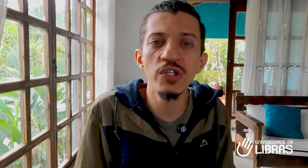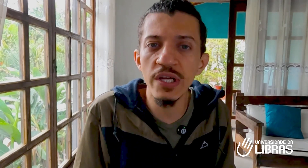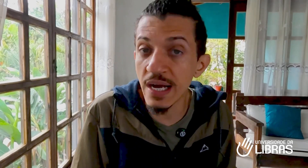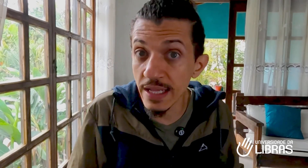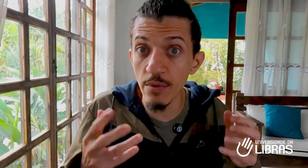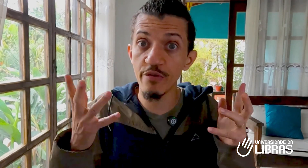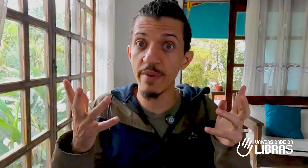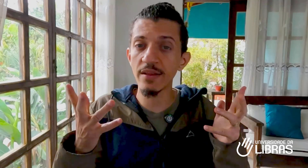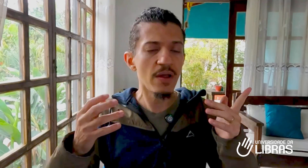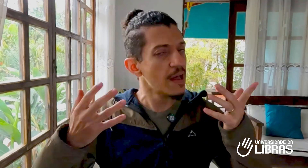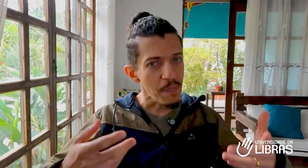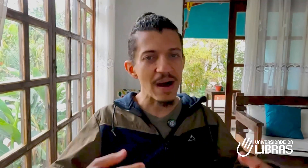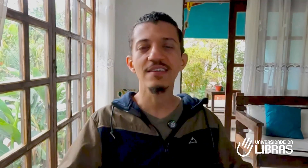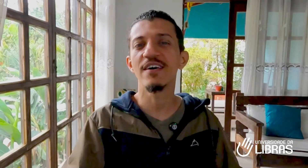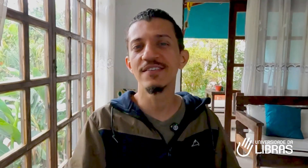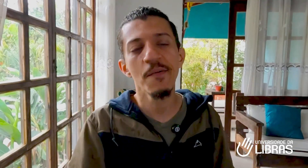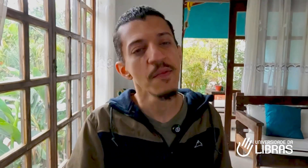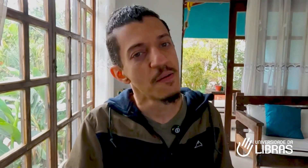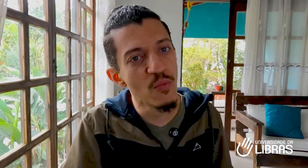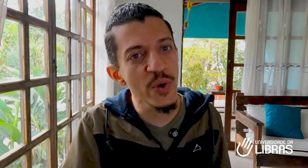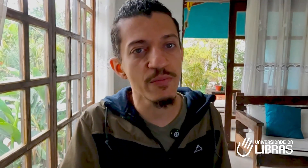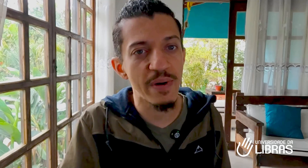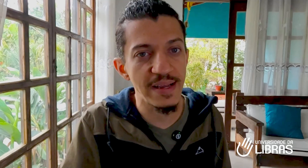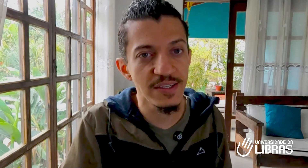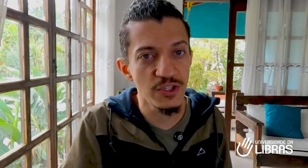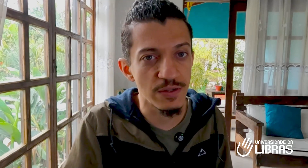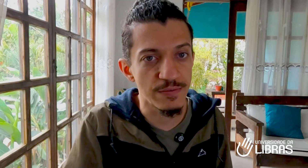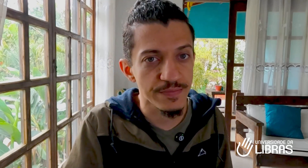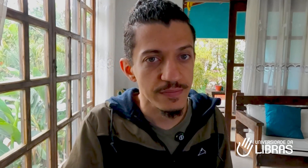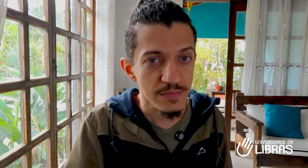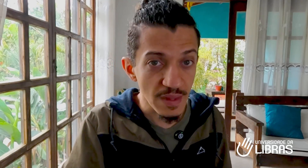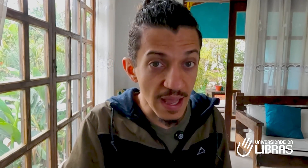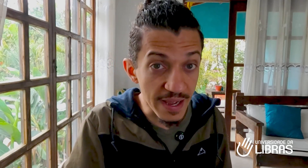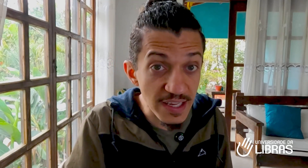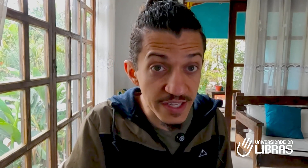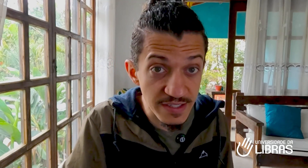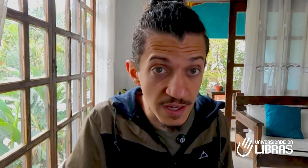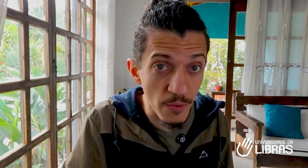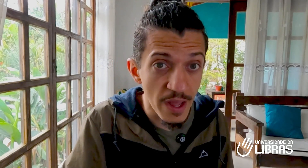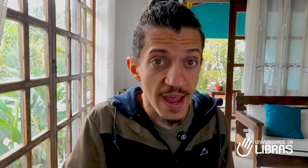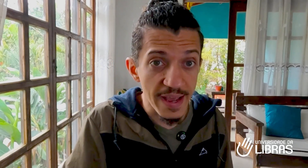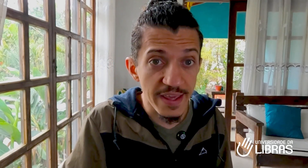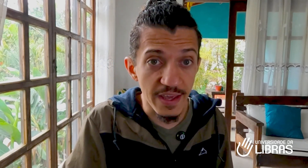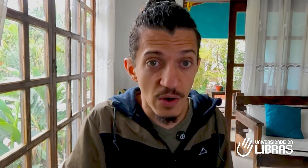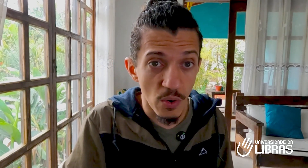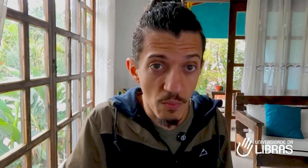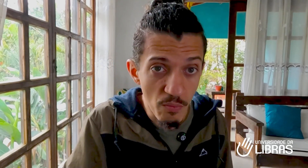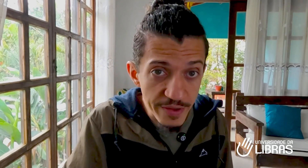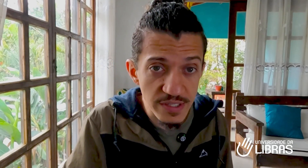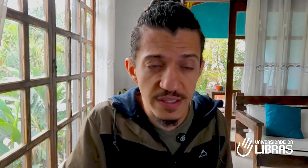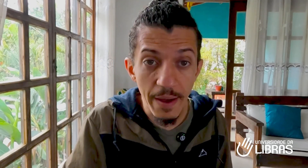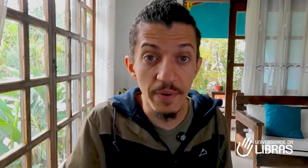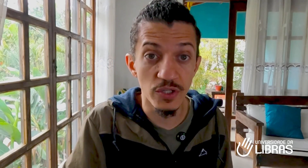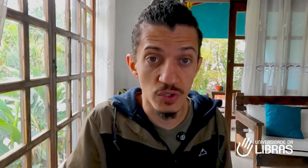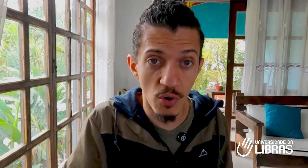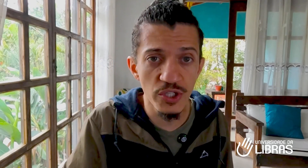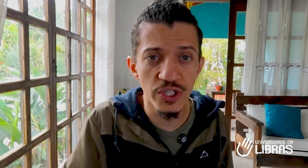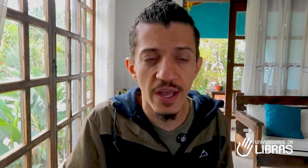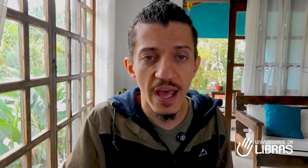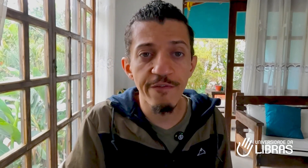cada movimento passa a fazer muito mais sentido. A grande questão é que muitos intérpretes hoje enfrentam